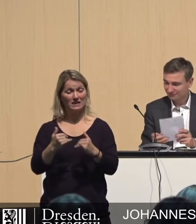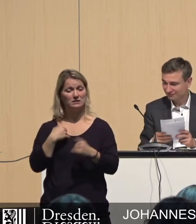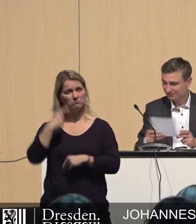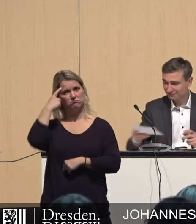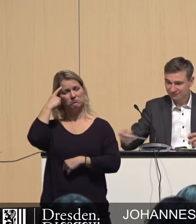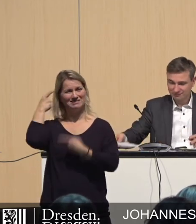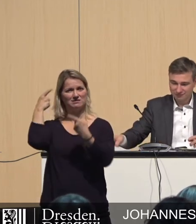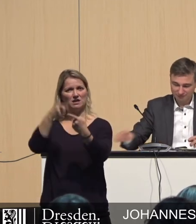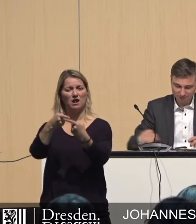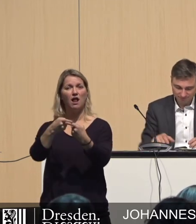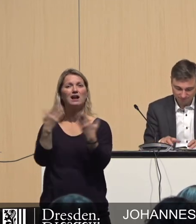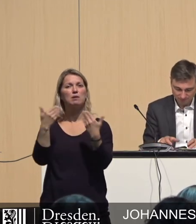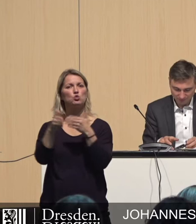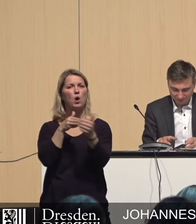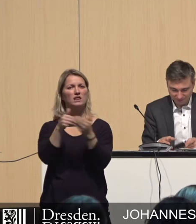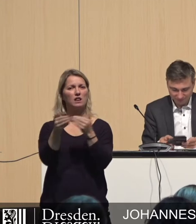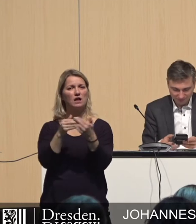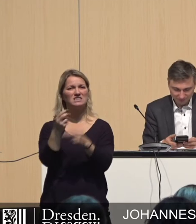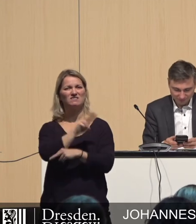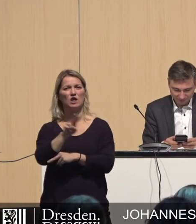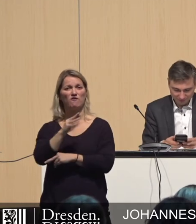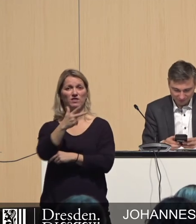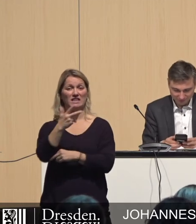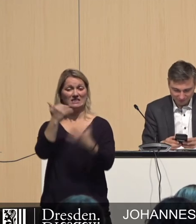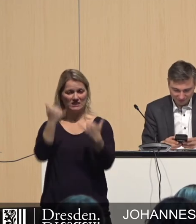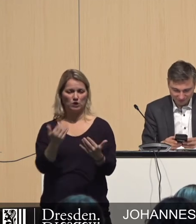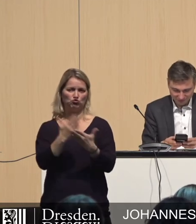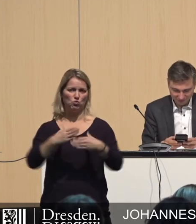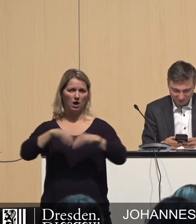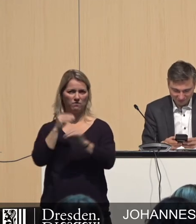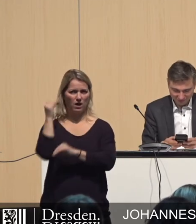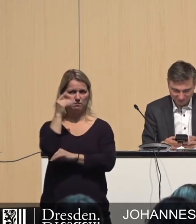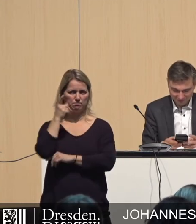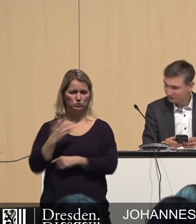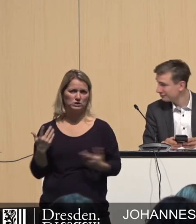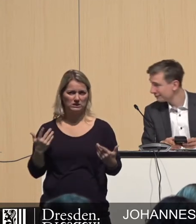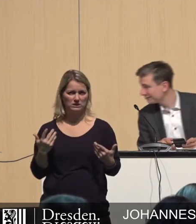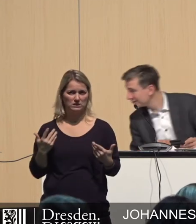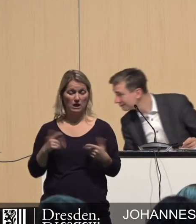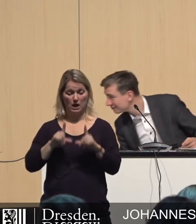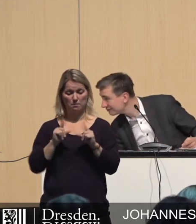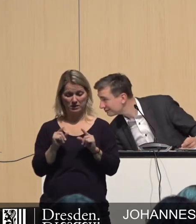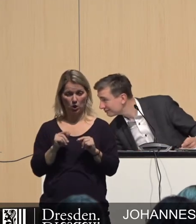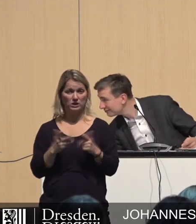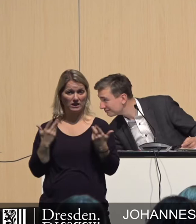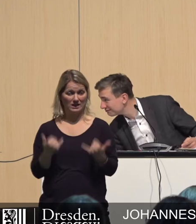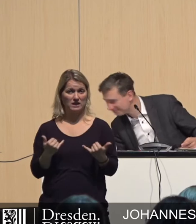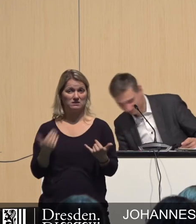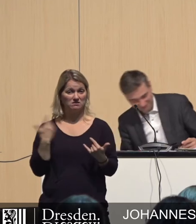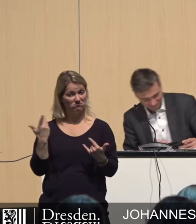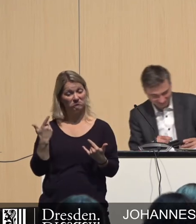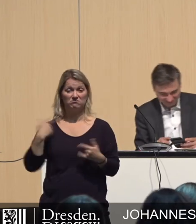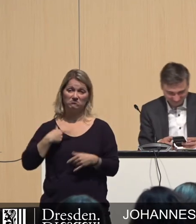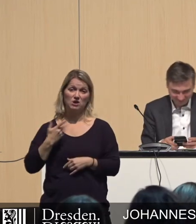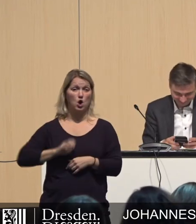2035 Klimaneutralität setzen. Und damit befinden wir uns im Geleitzug der fortgeschrittensten und fortschrittlichsten Städte in